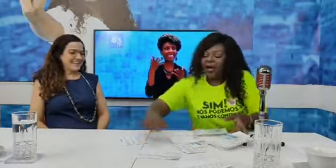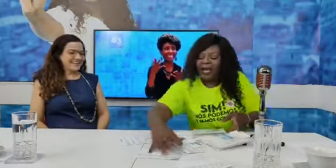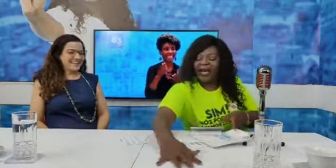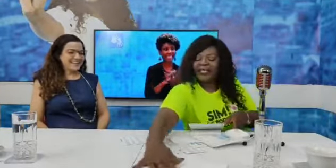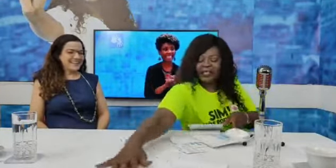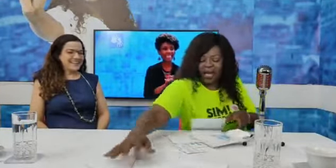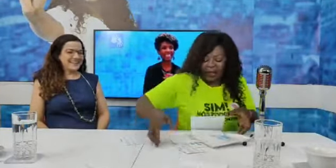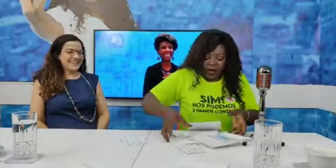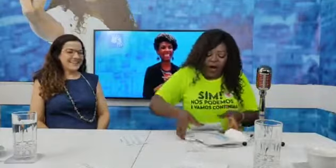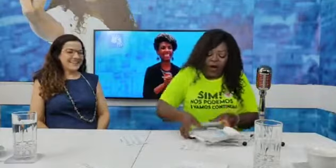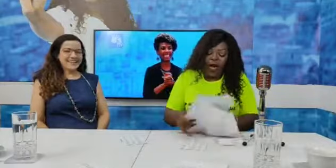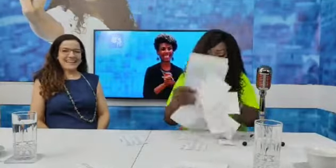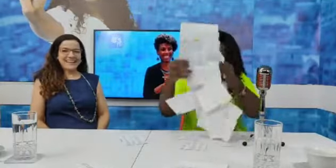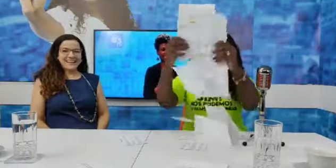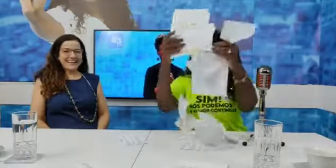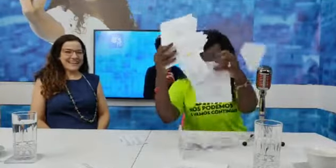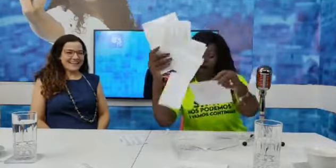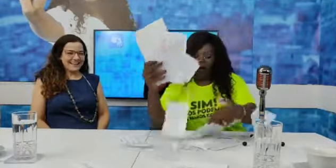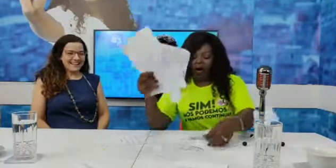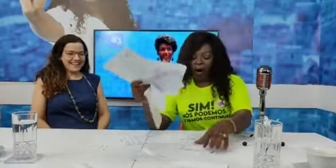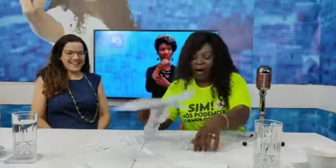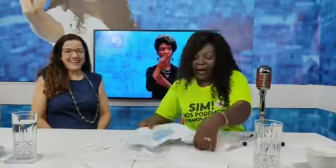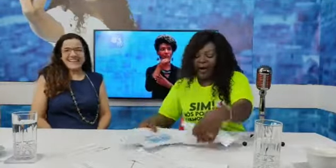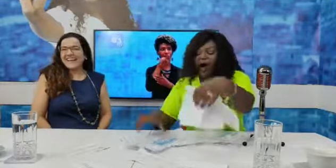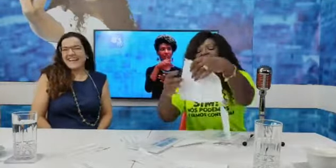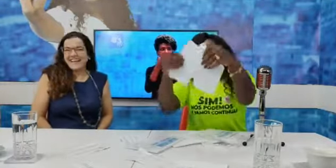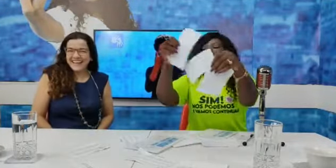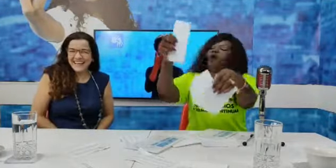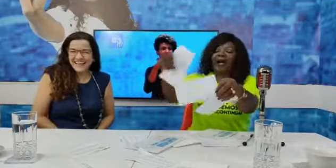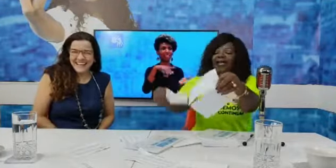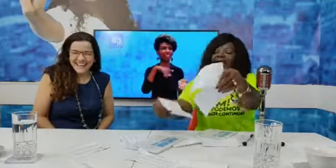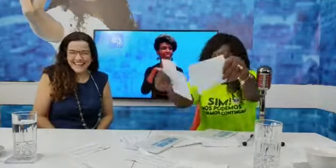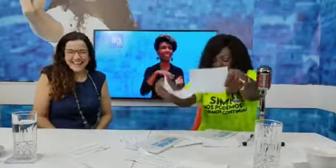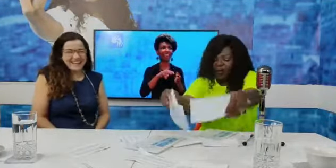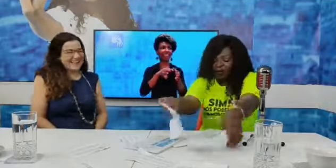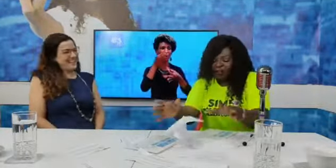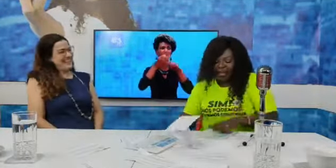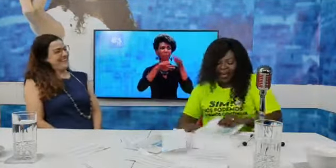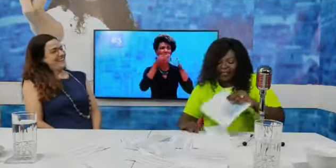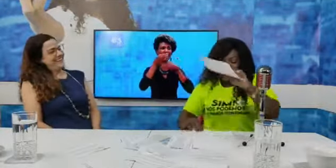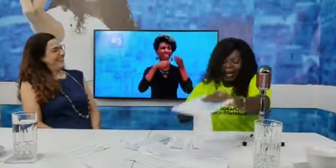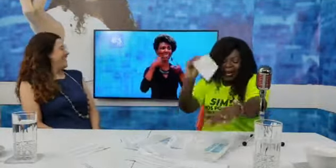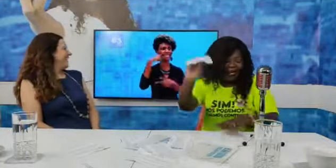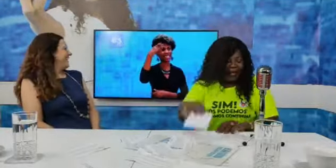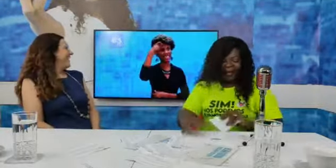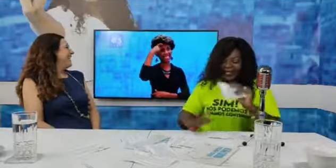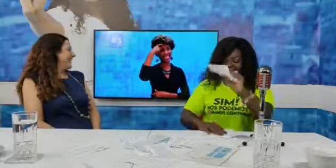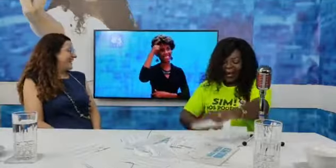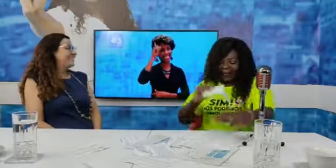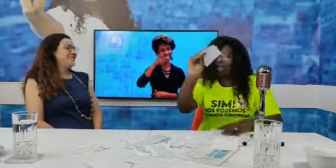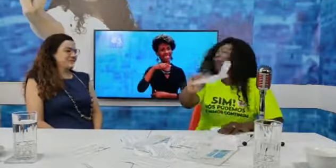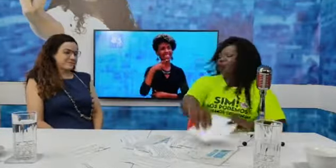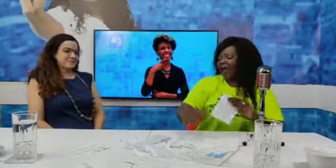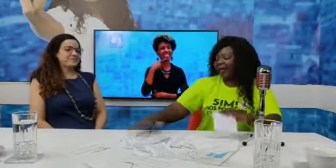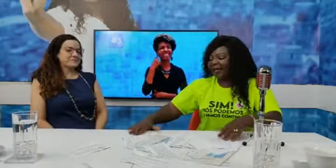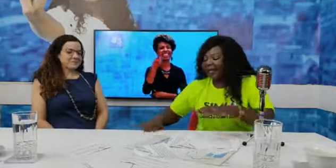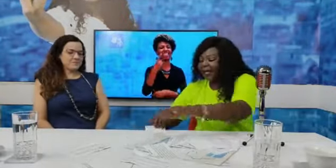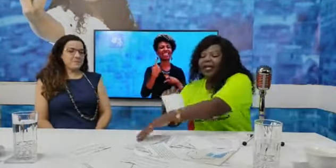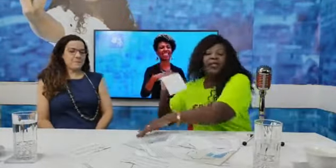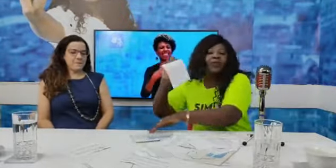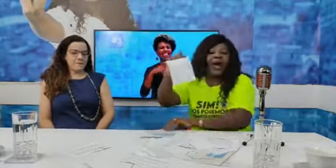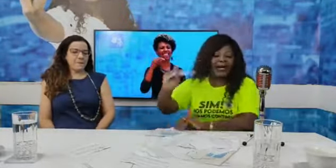maior. Esses daqui, agora, olha para aqui, ó. Olha, ó, não, para que eles tenham consciência e que eles deixem, porque